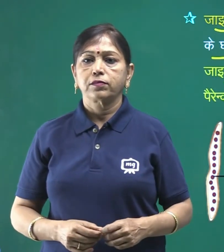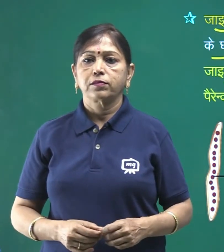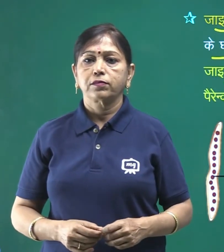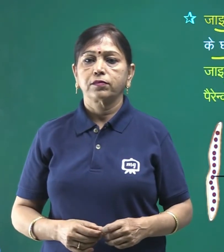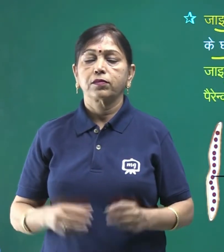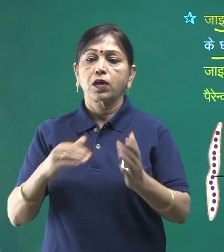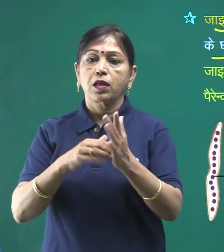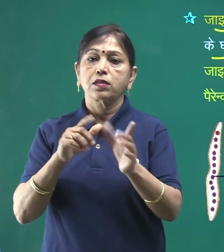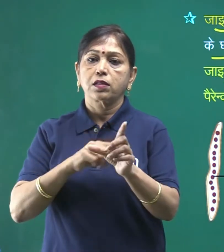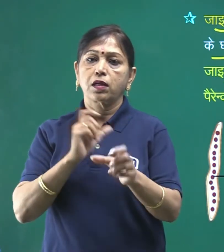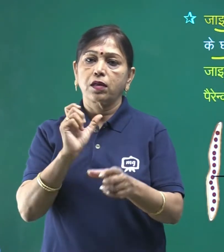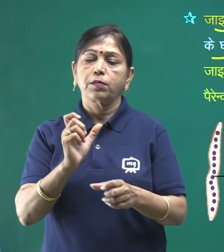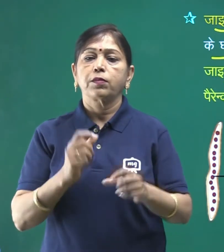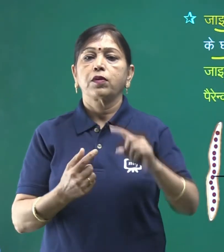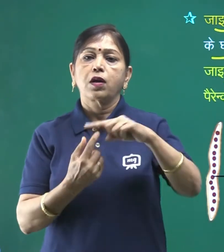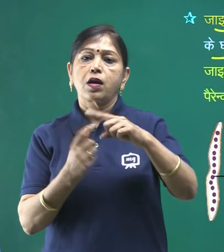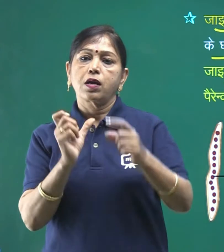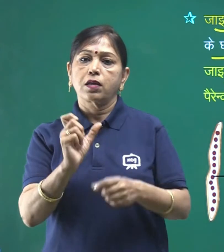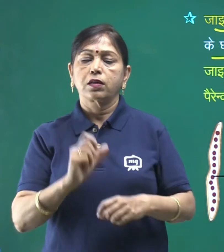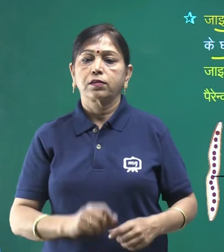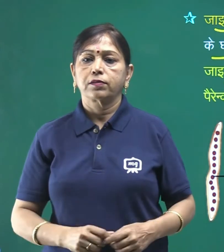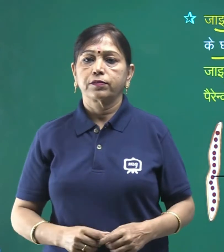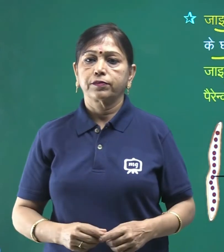जाइलम ट्रैकिड,